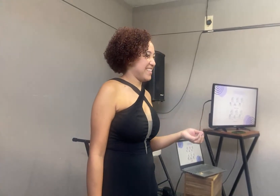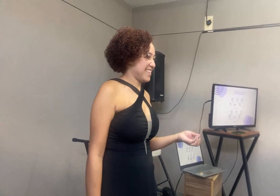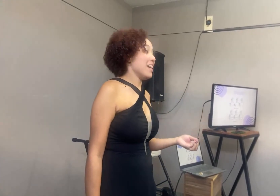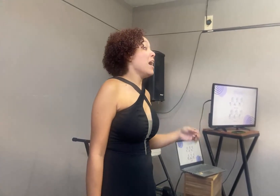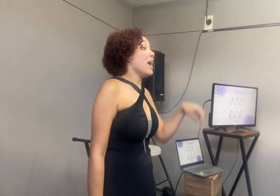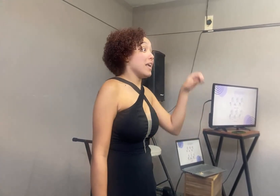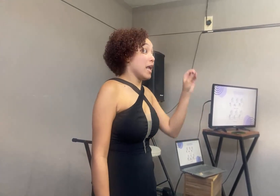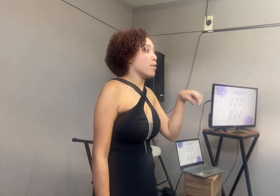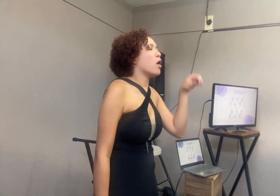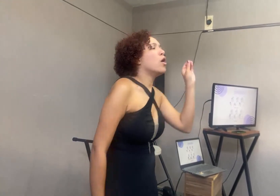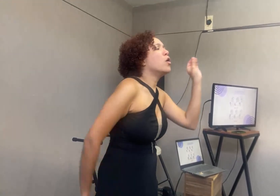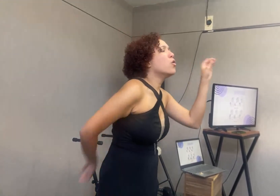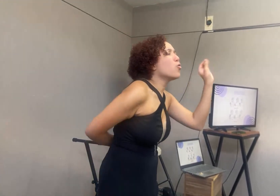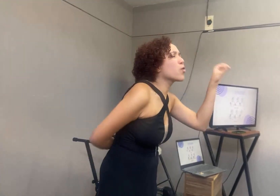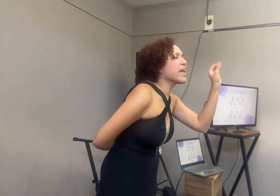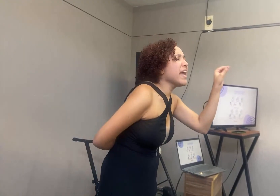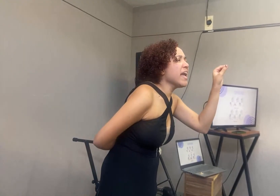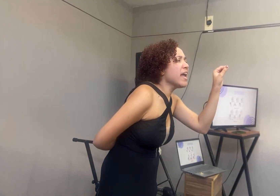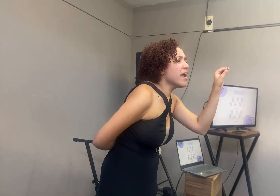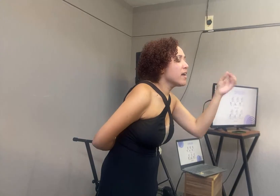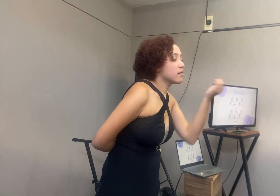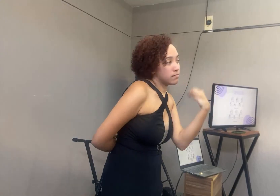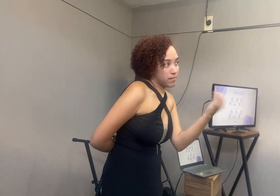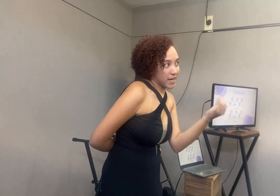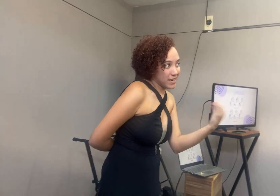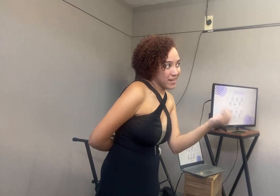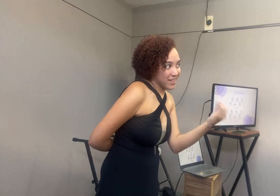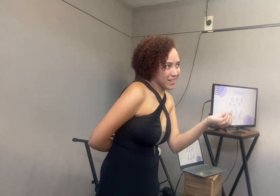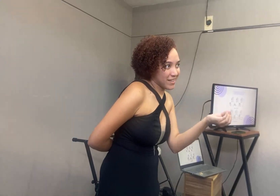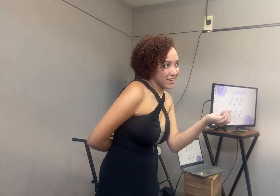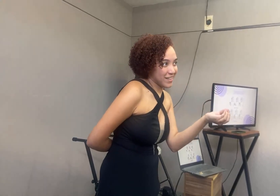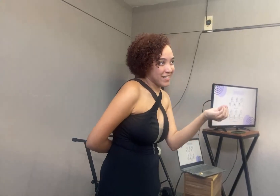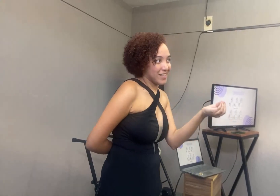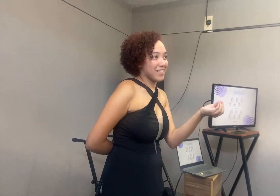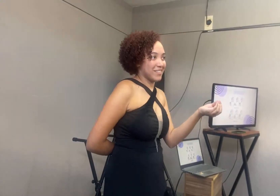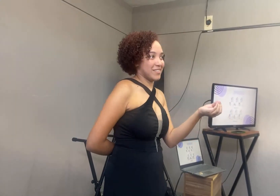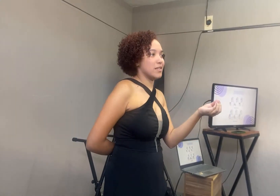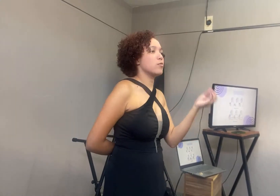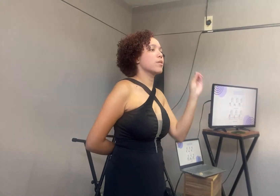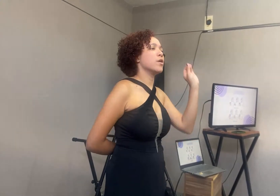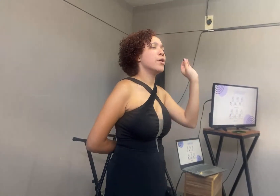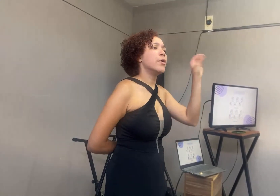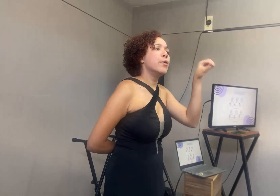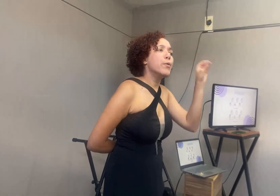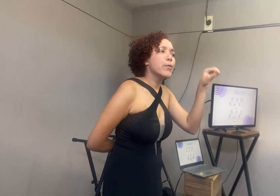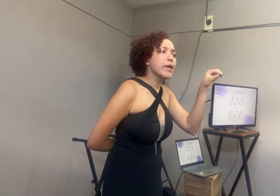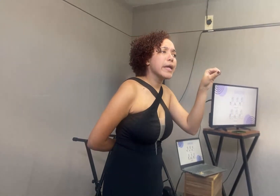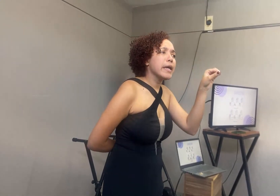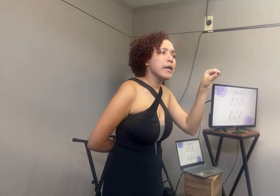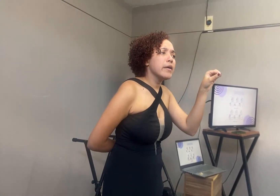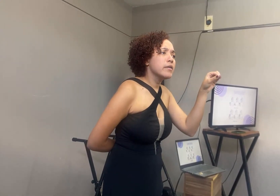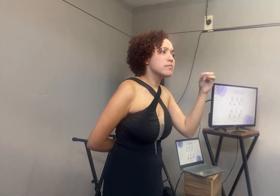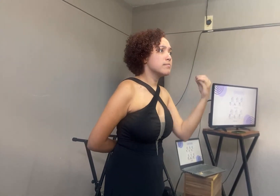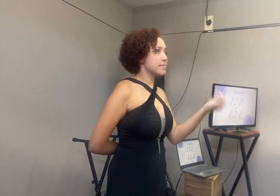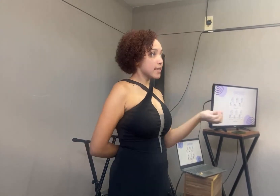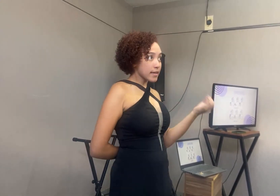que? Lembra? Ó, o que? Pra quê? Entendeu? O que? Pra